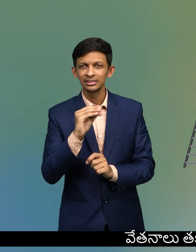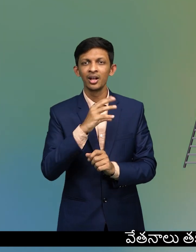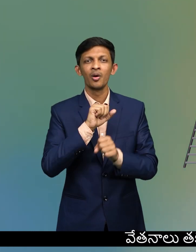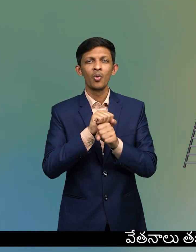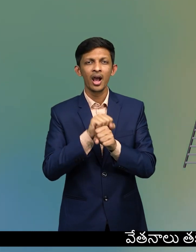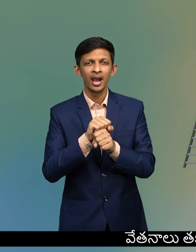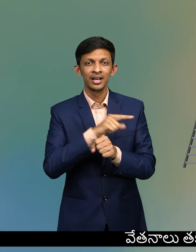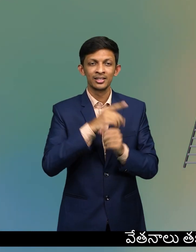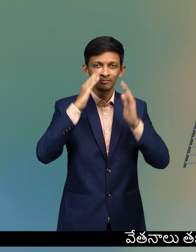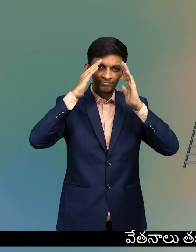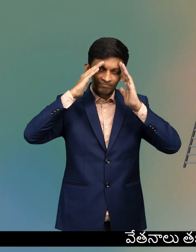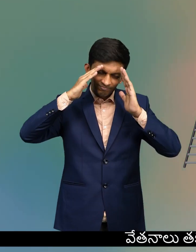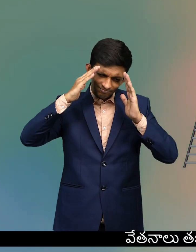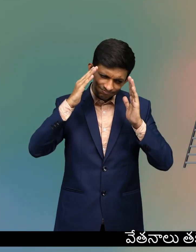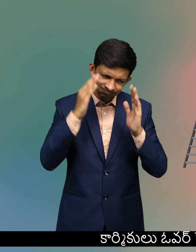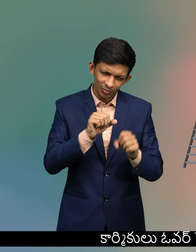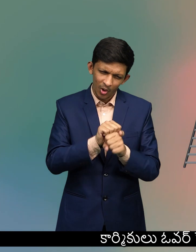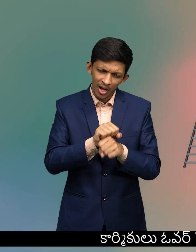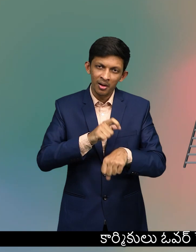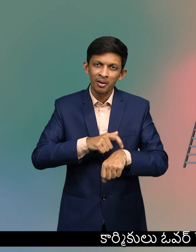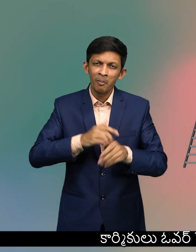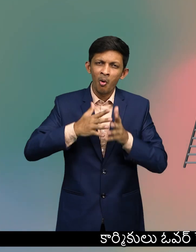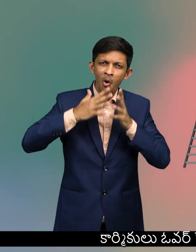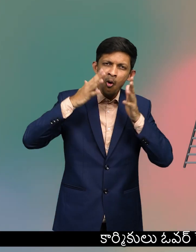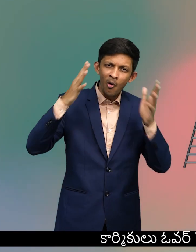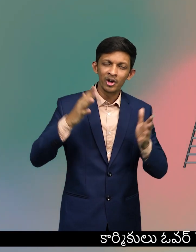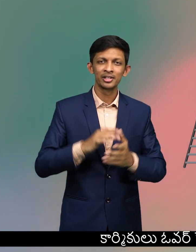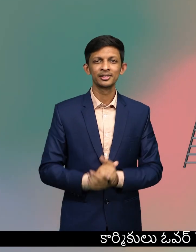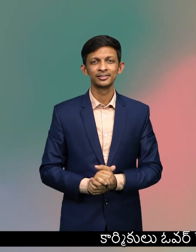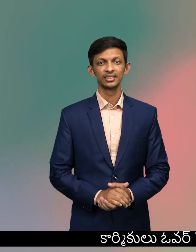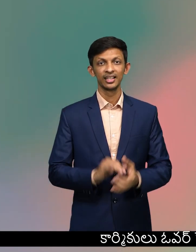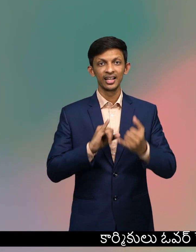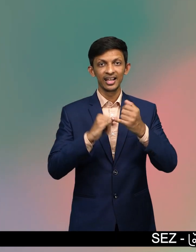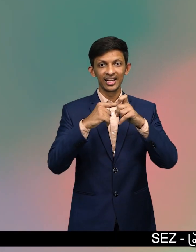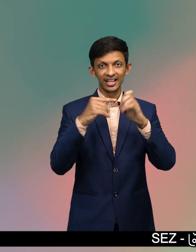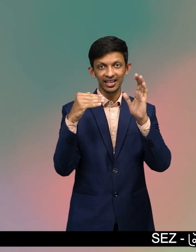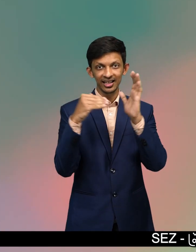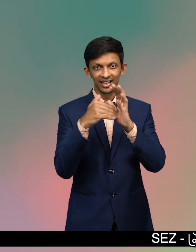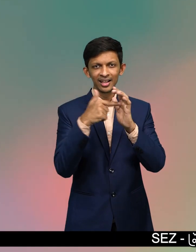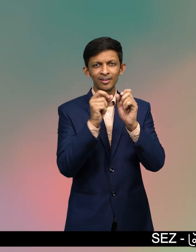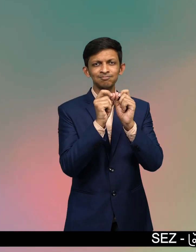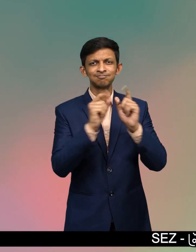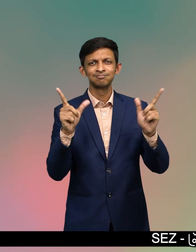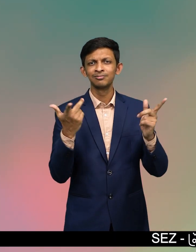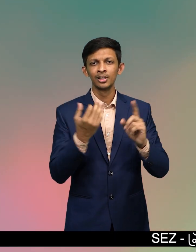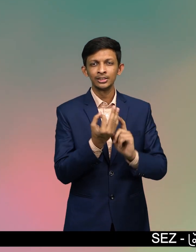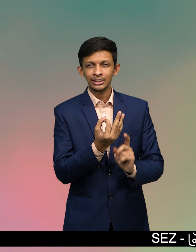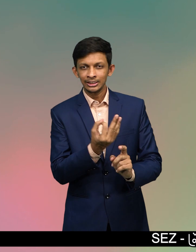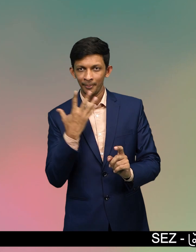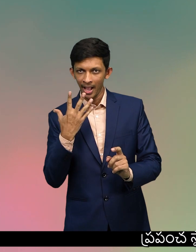వేతనాలు తక్కువగా ఉన్నాయి మరియు కార్మికులు ఓవర్ టైం పనిచేయవలసి వస్తుంది. ఎస్ఈజెడ్ ప్రత్యేక ఆర్థిక మండలి